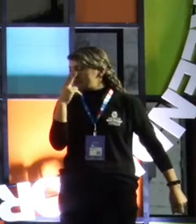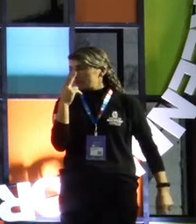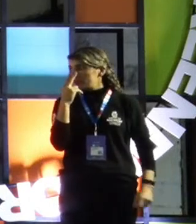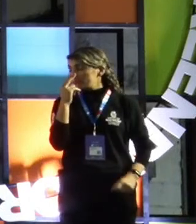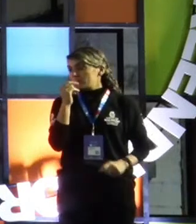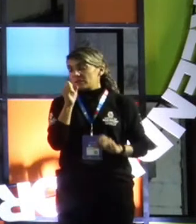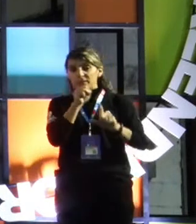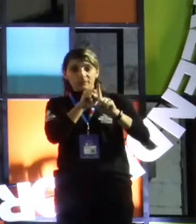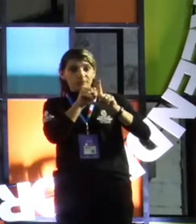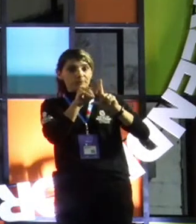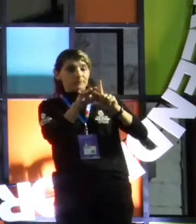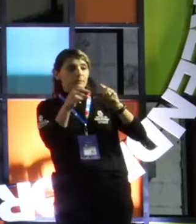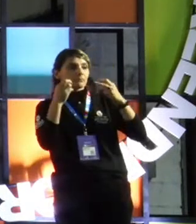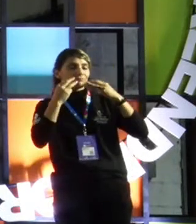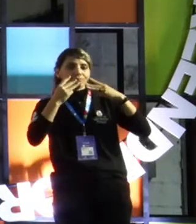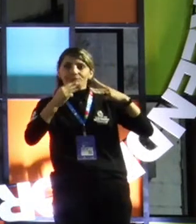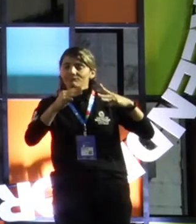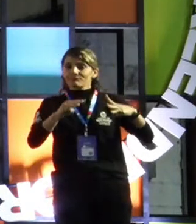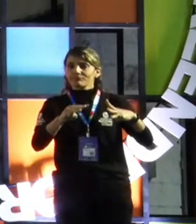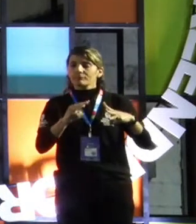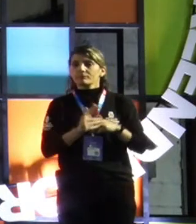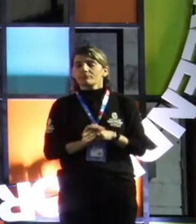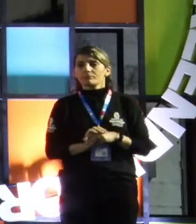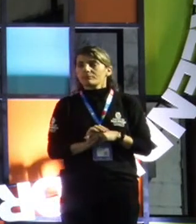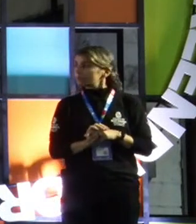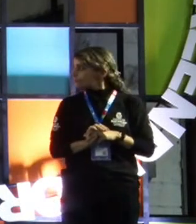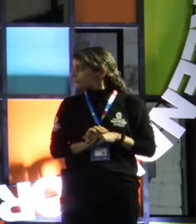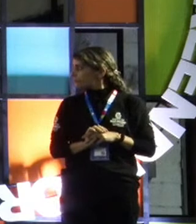digital é só quem tem muito seguidor. Não é.